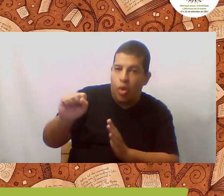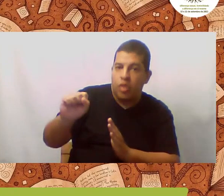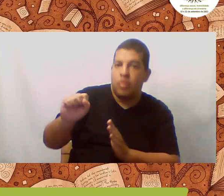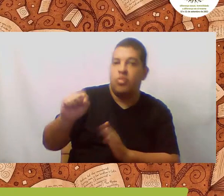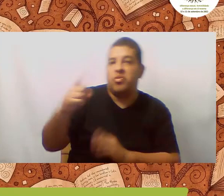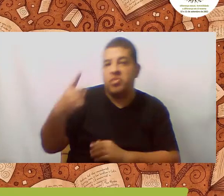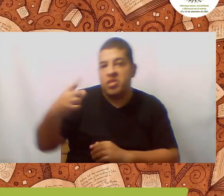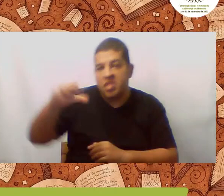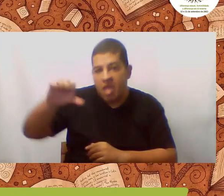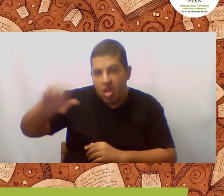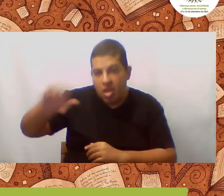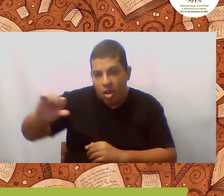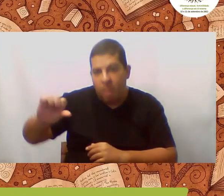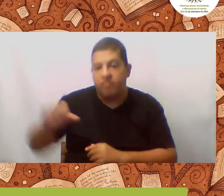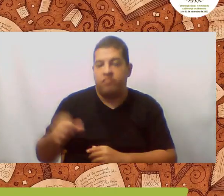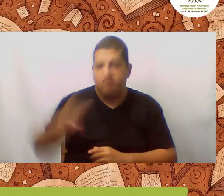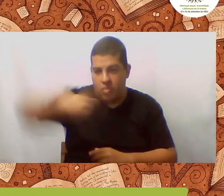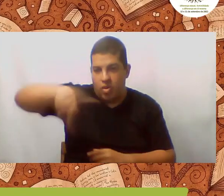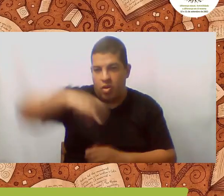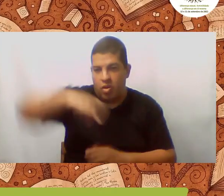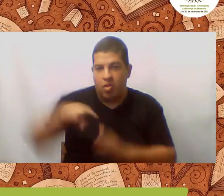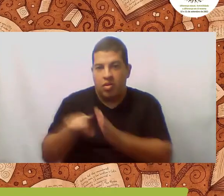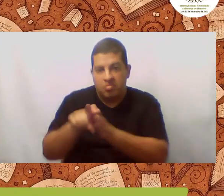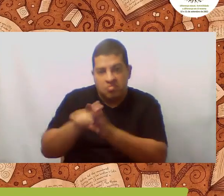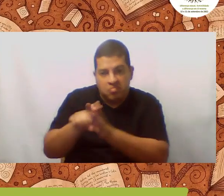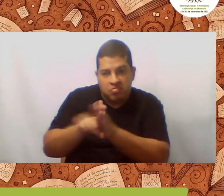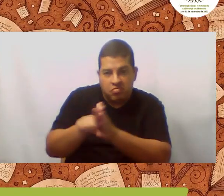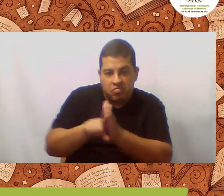nós formos examinar